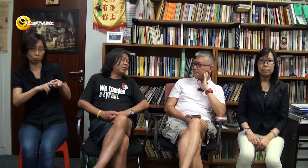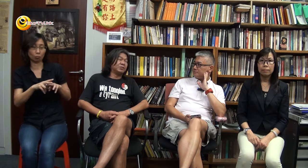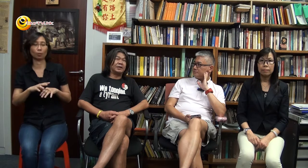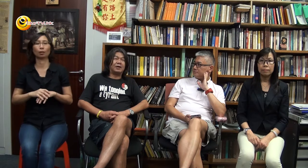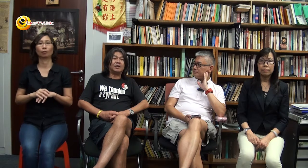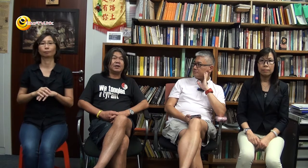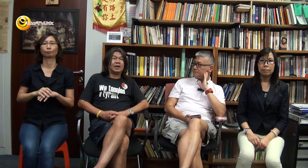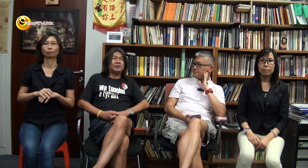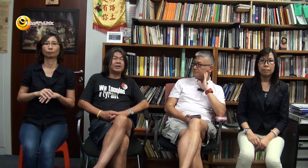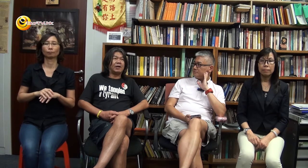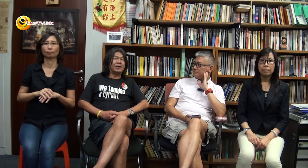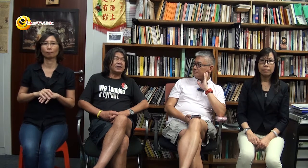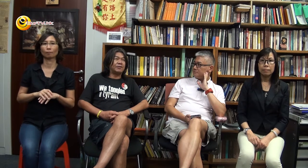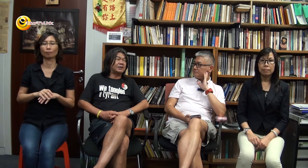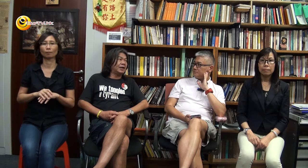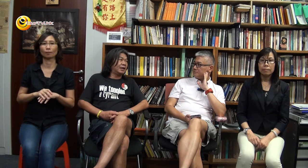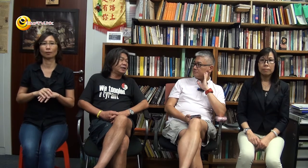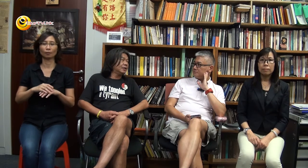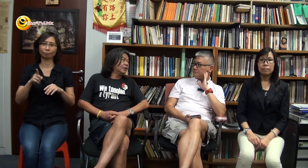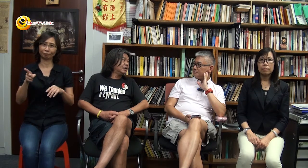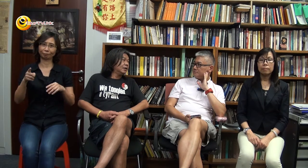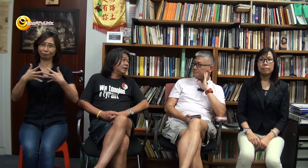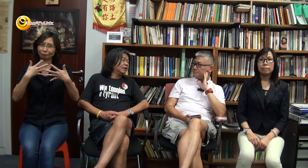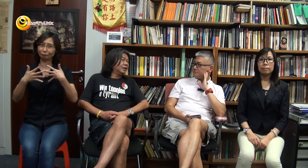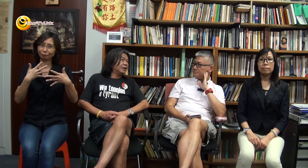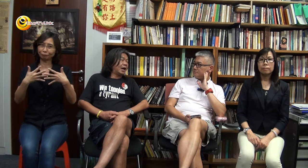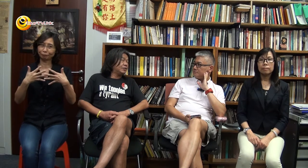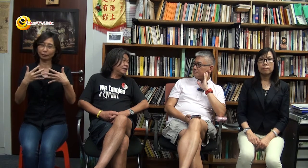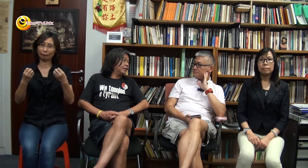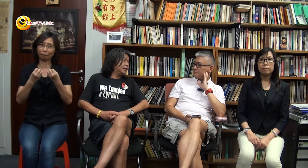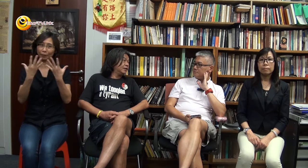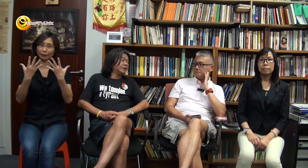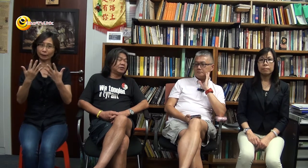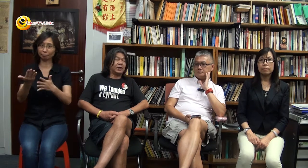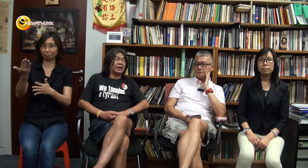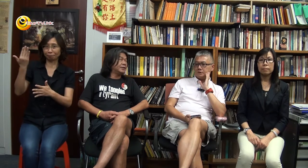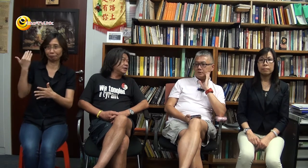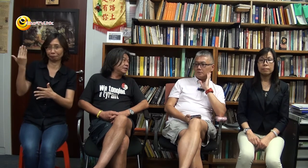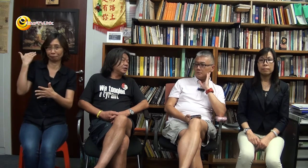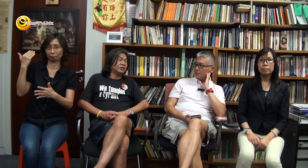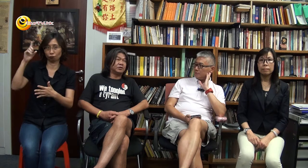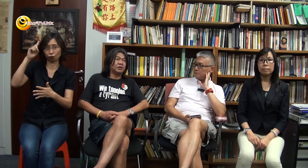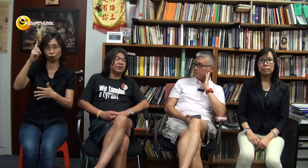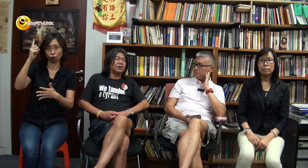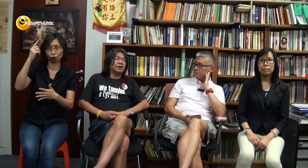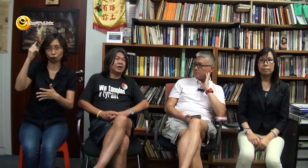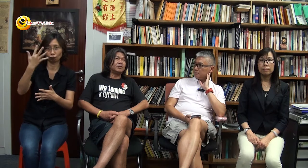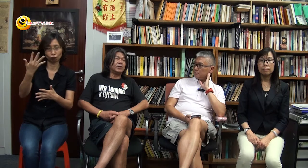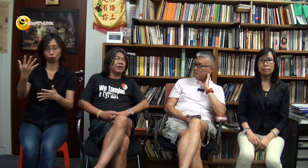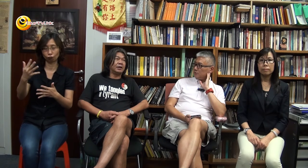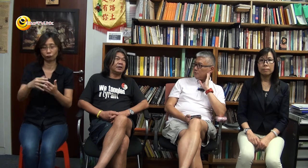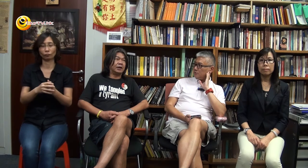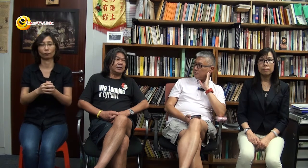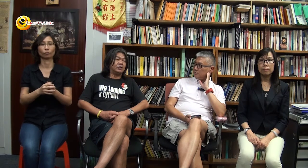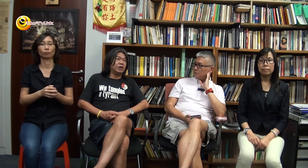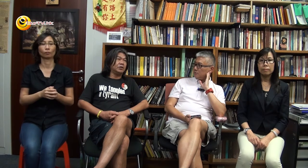我唔諗佢冇咁大膽啊。咁即是話呢件事係發生喺較前噶啦，即係都係幾日之前嘅事啦，最少都 咁